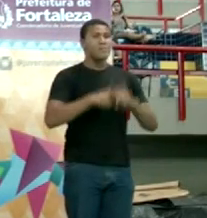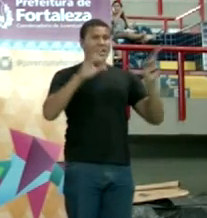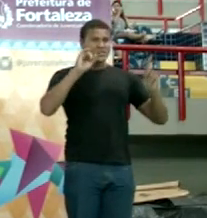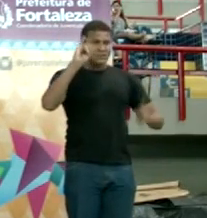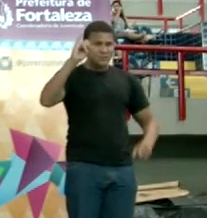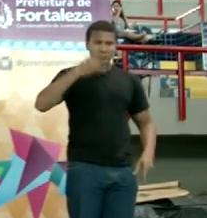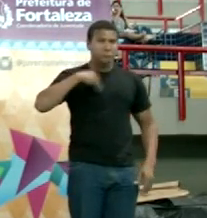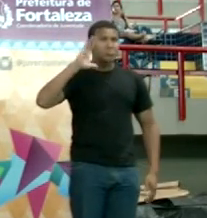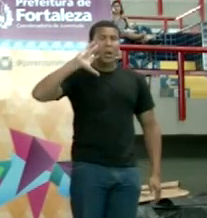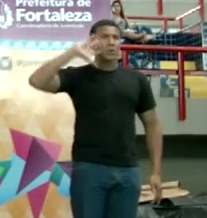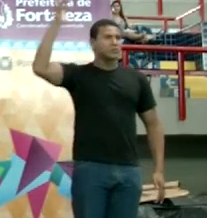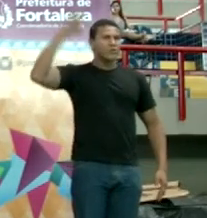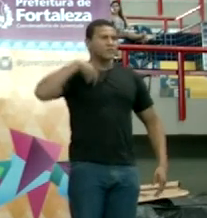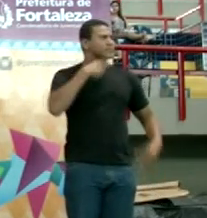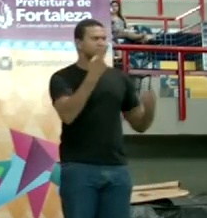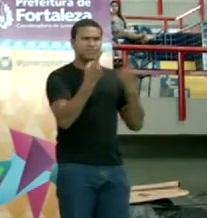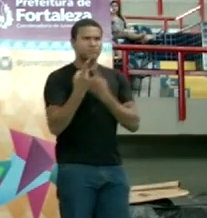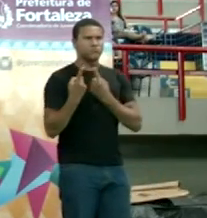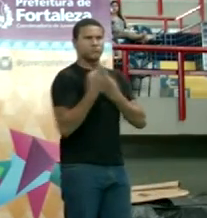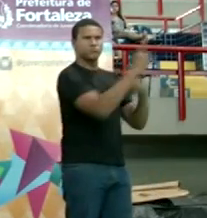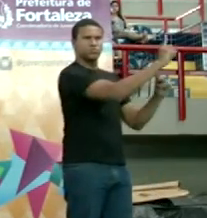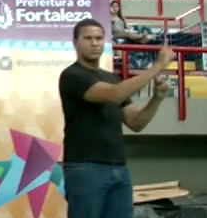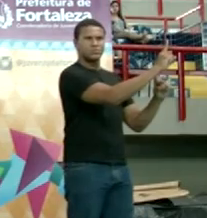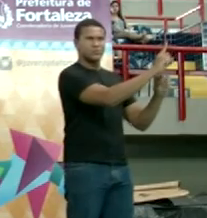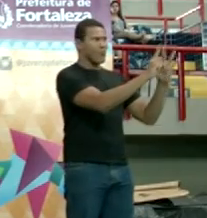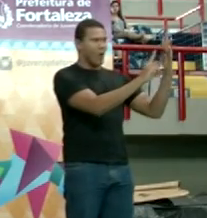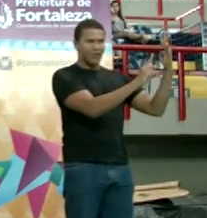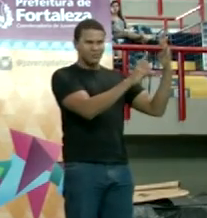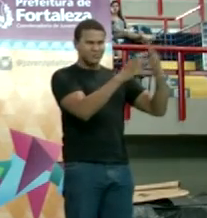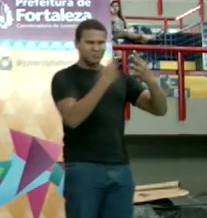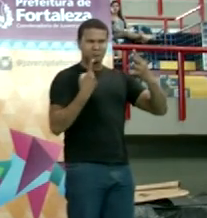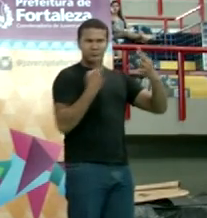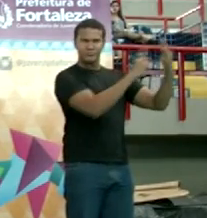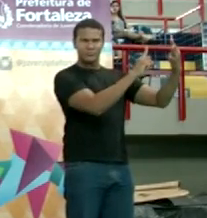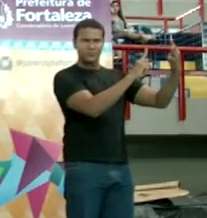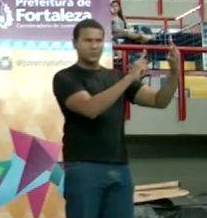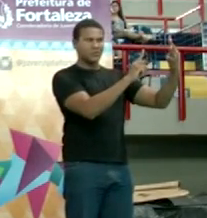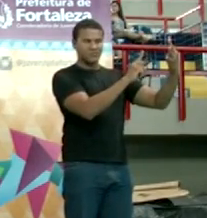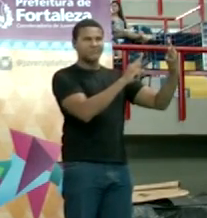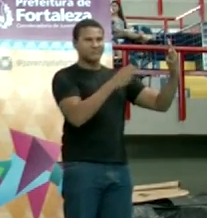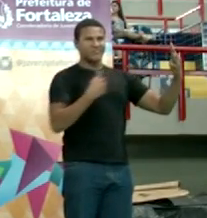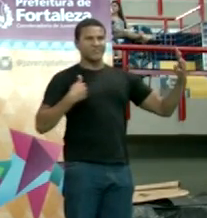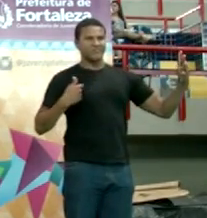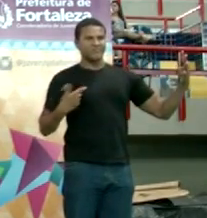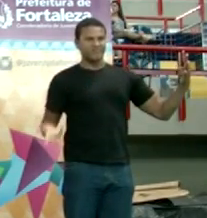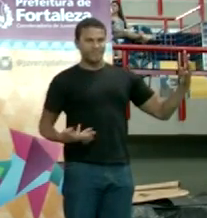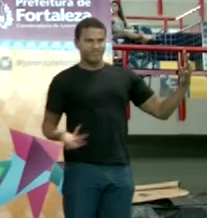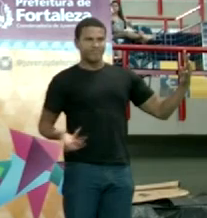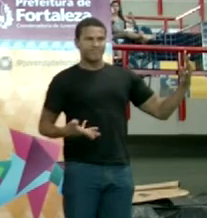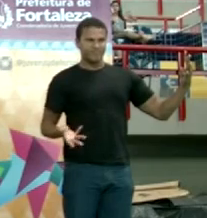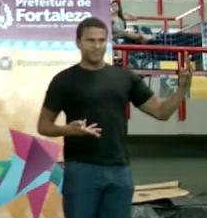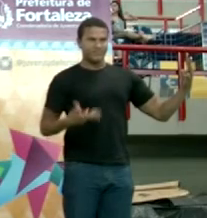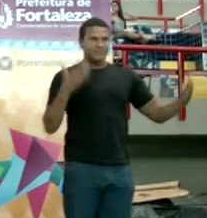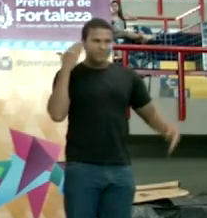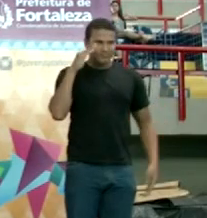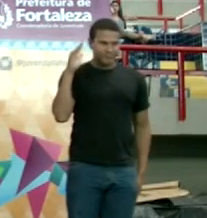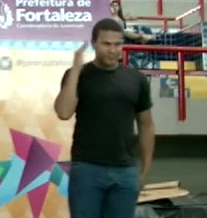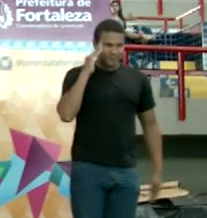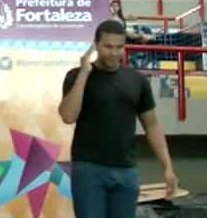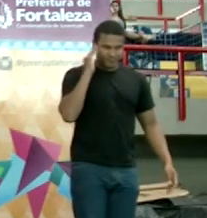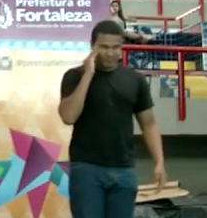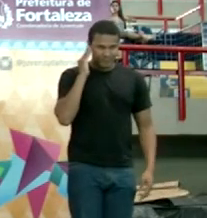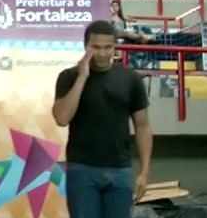esses interesses, pode ter certeza que ele vai rodar. É isso que a gente vai conversar então no nosso dia de hoje. Nós vamos ver como é